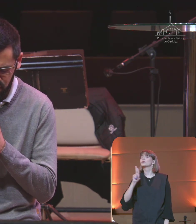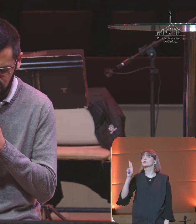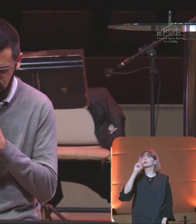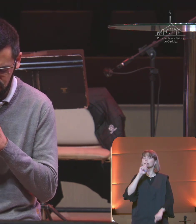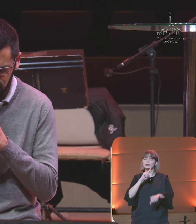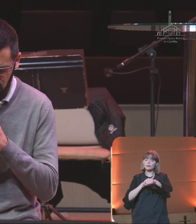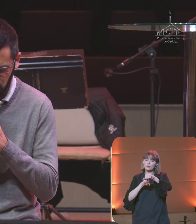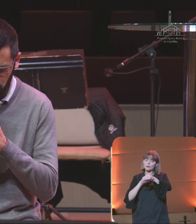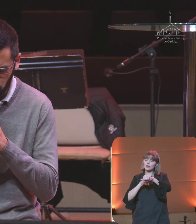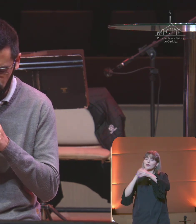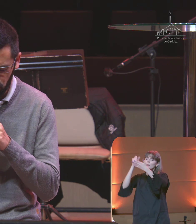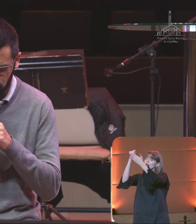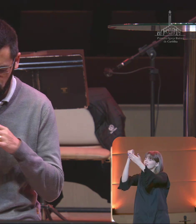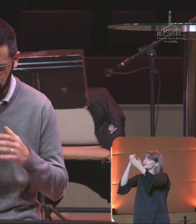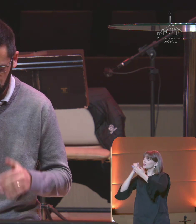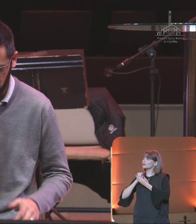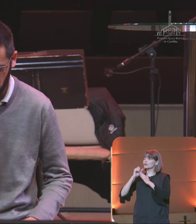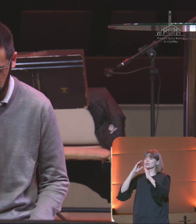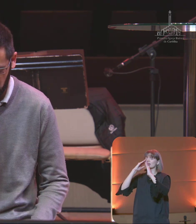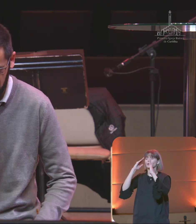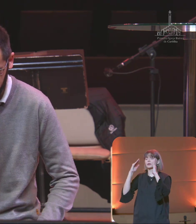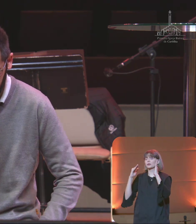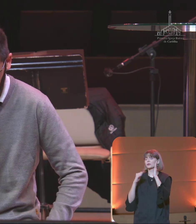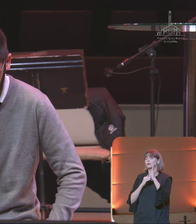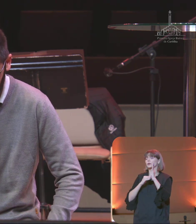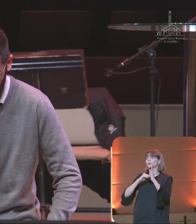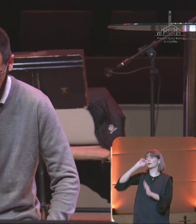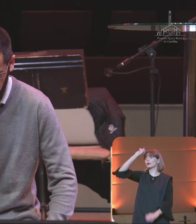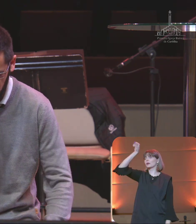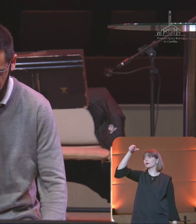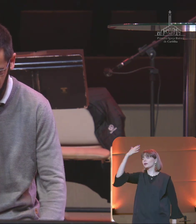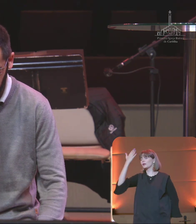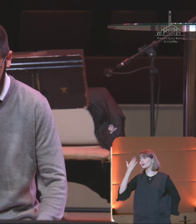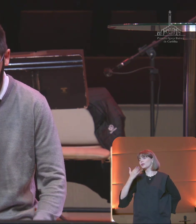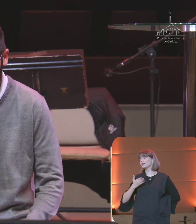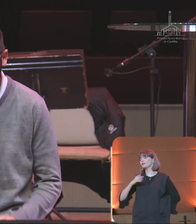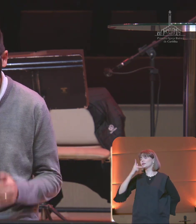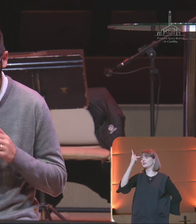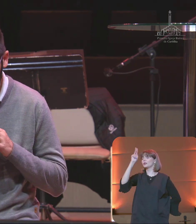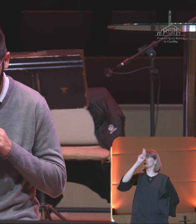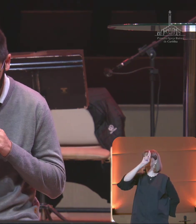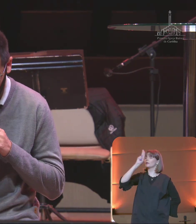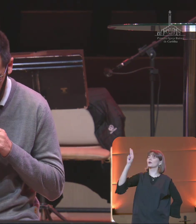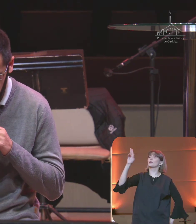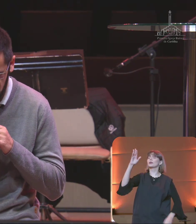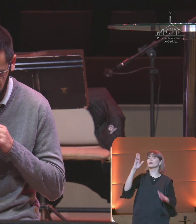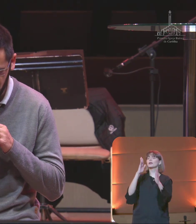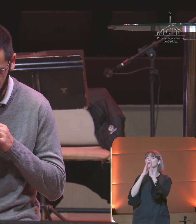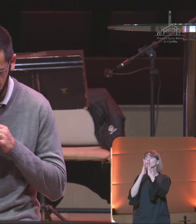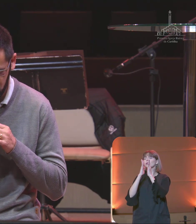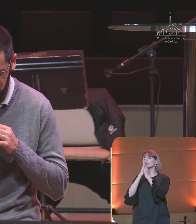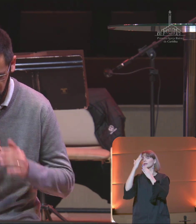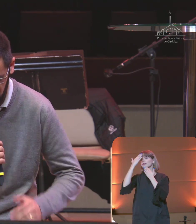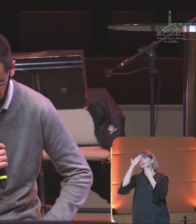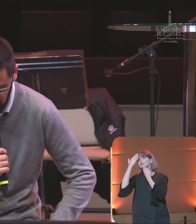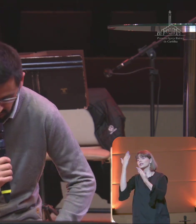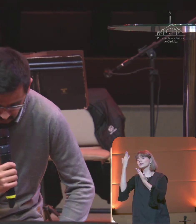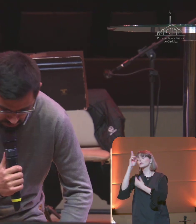as nossas vidas, para louvor e honra do Teu nome, Pai. Assim nós oramos e agradecemos em nome de